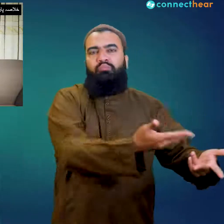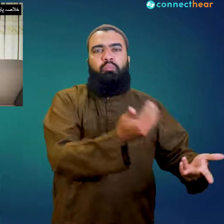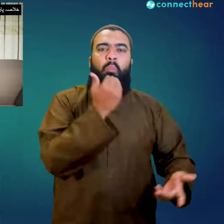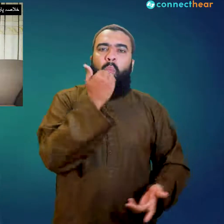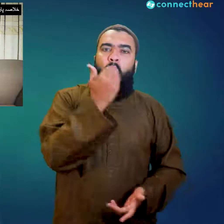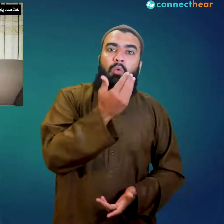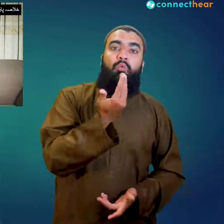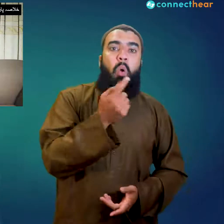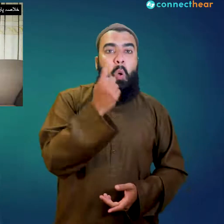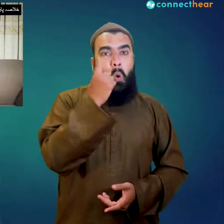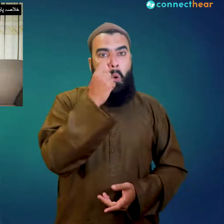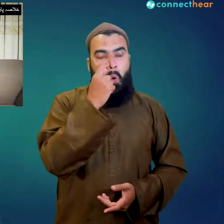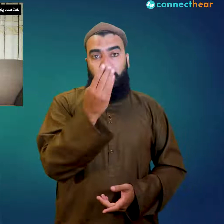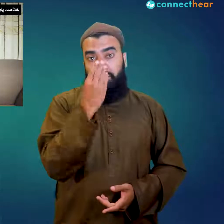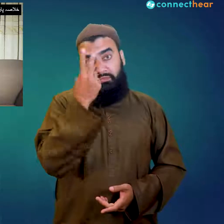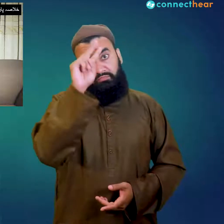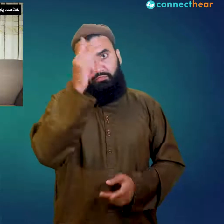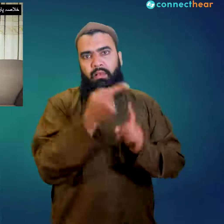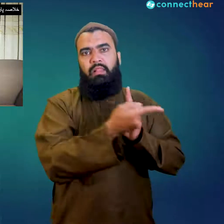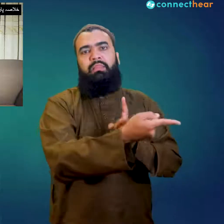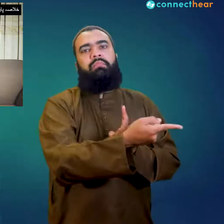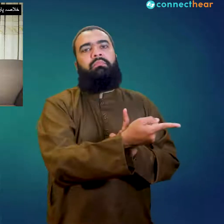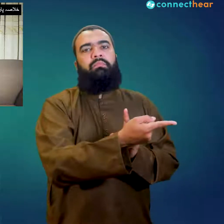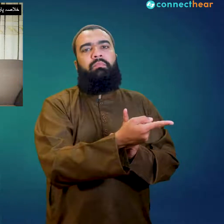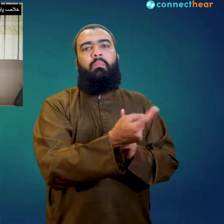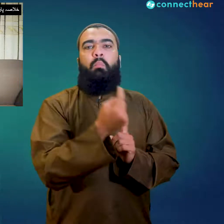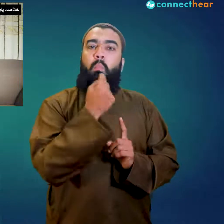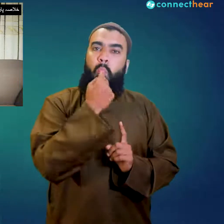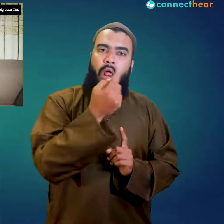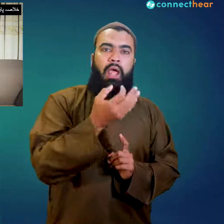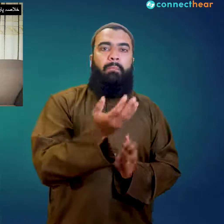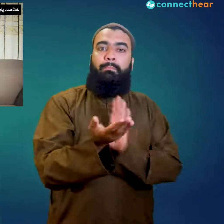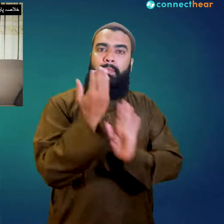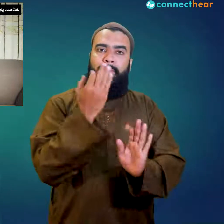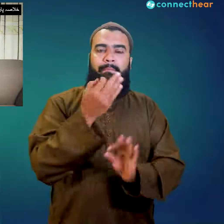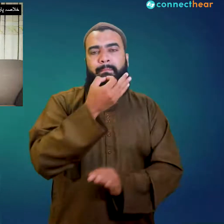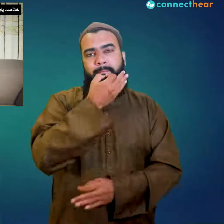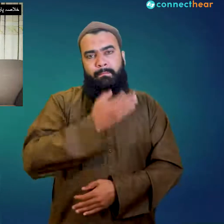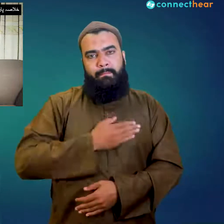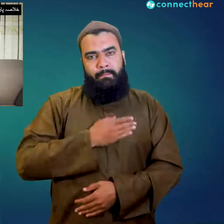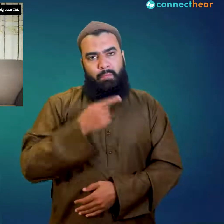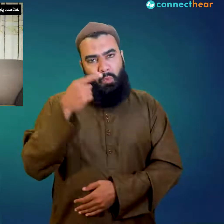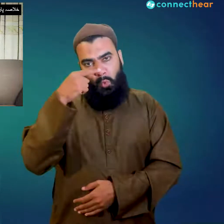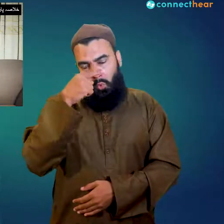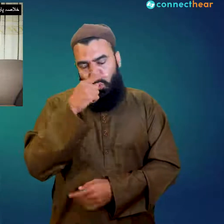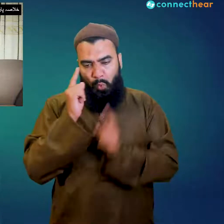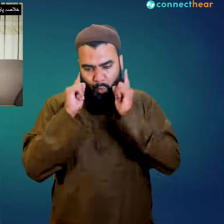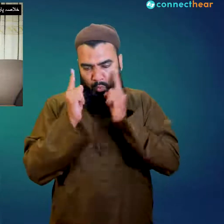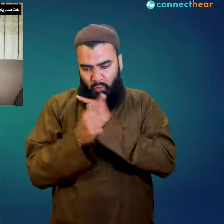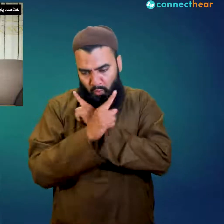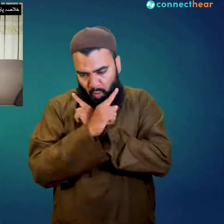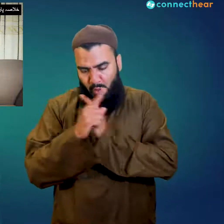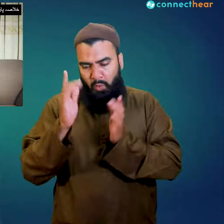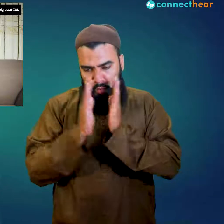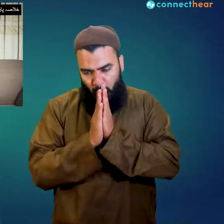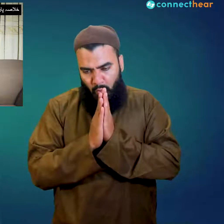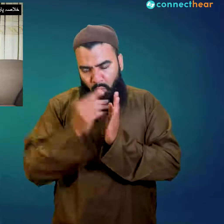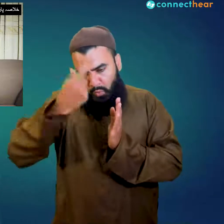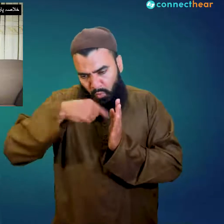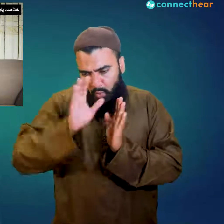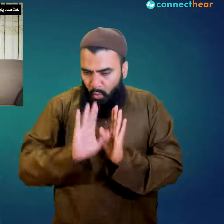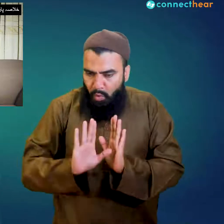تاب واصلح، اگر وہ توبہ کر لیں اور اپنی اصلاح کر لیں تو پھر ان پر کوئی طعنہ زنی نہیں ہونی